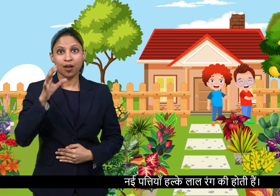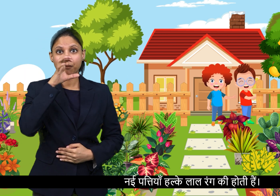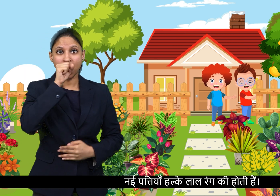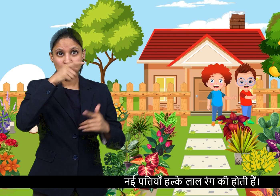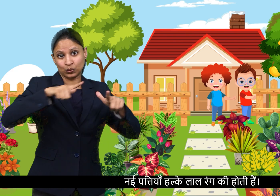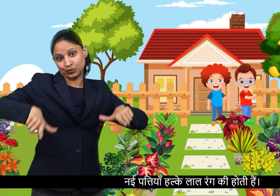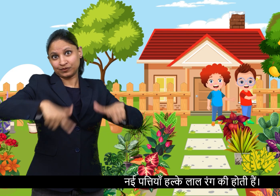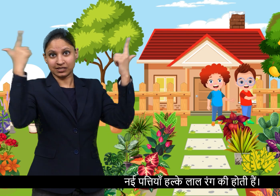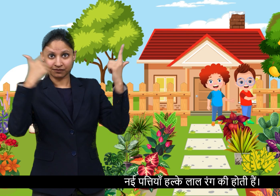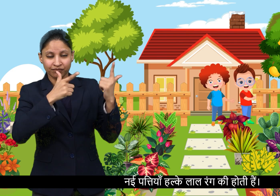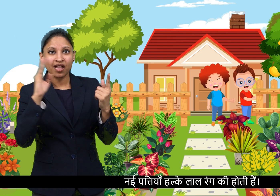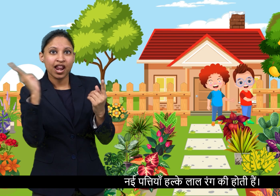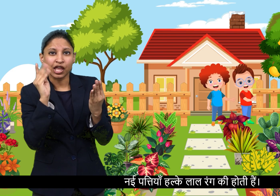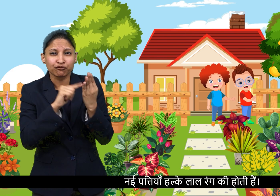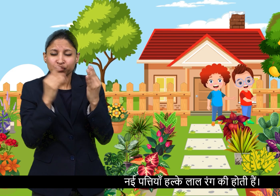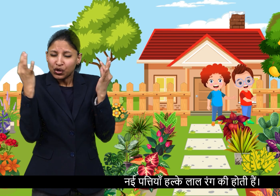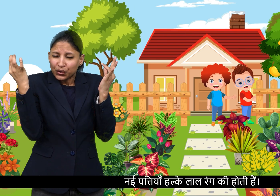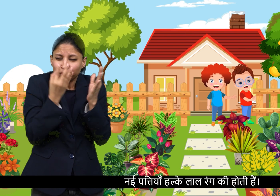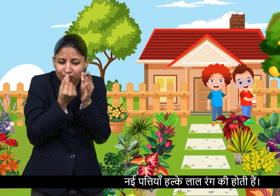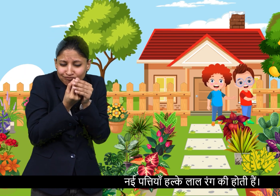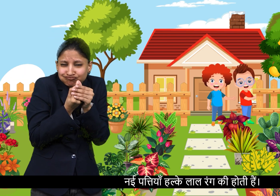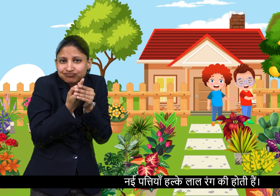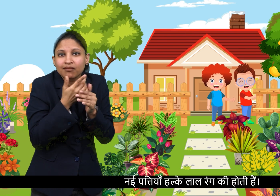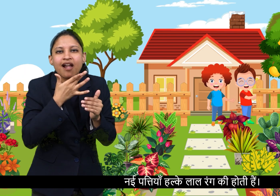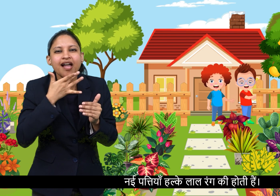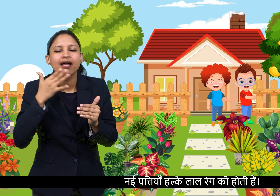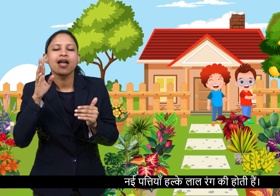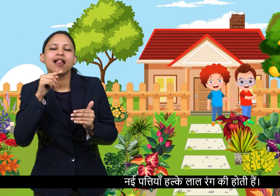नई पत्तियां हल्के लाल रंग की होती हैं।